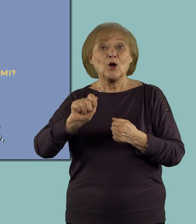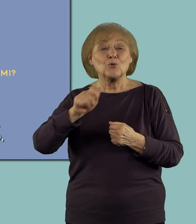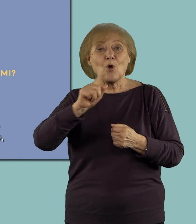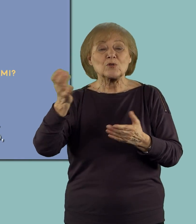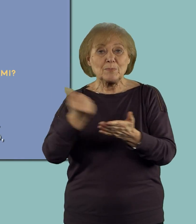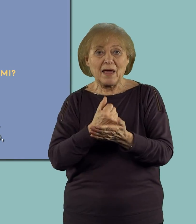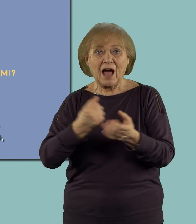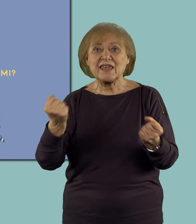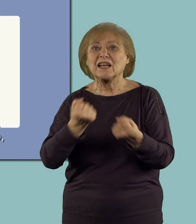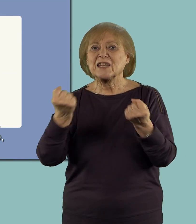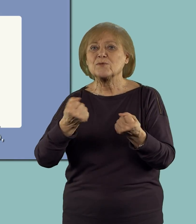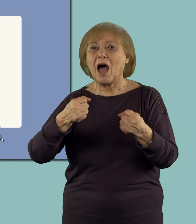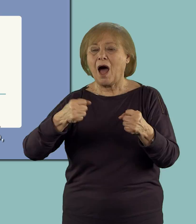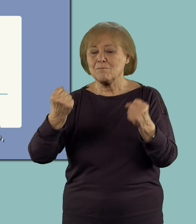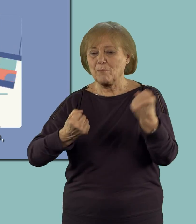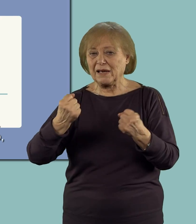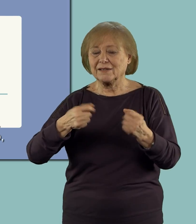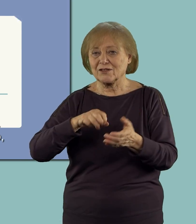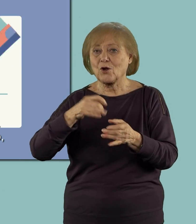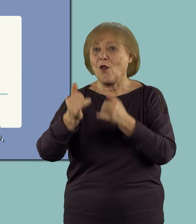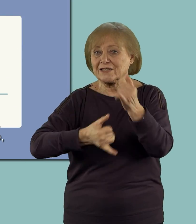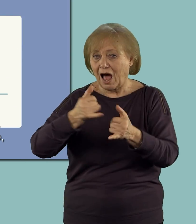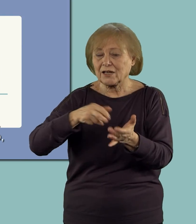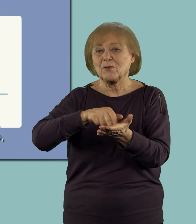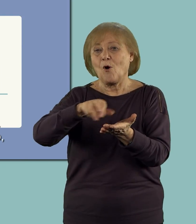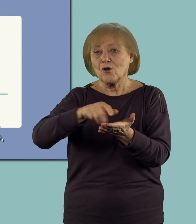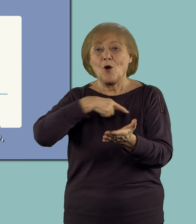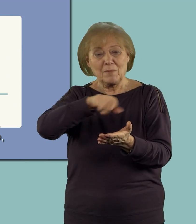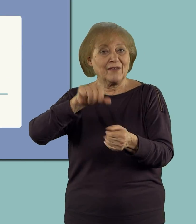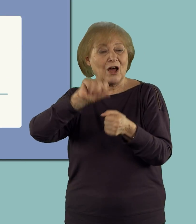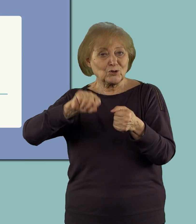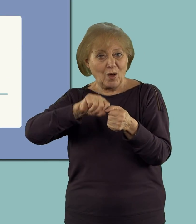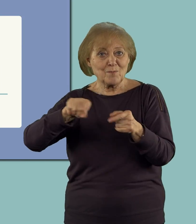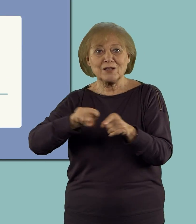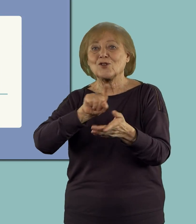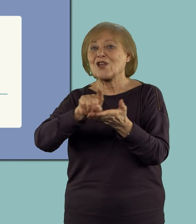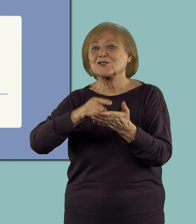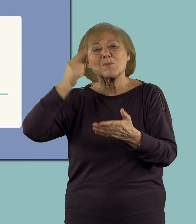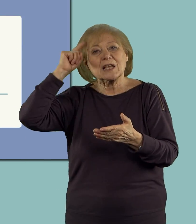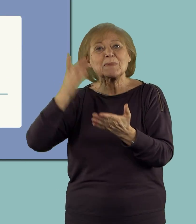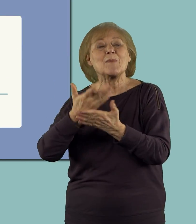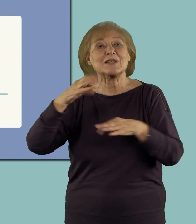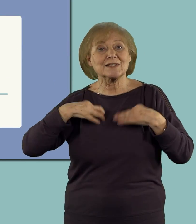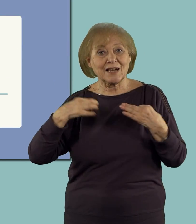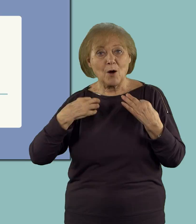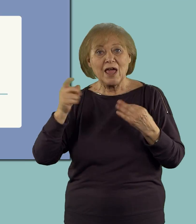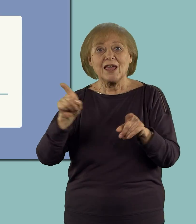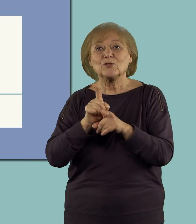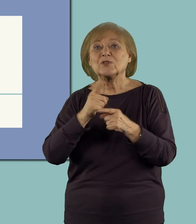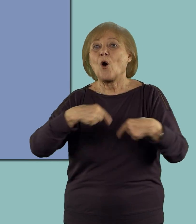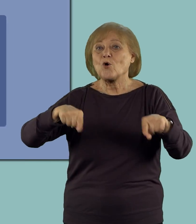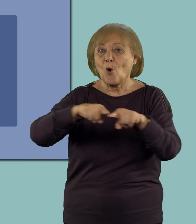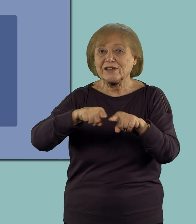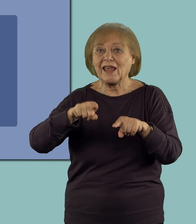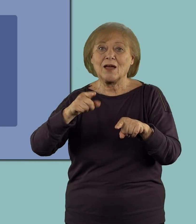Ključ do uspeha je aktivna mobilnost. S kolesarjenjem ali hojo privarčujemo, hkrati pa poskrbimo za zdravje ter tudi okolje,